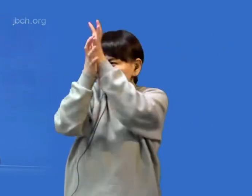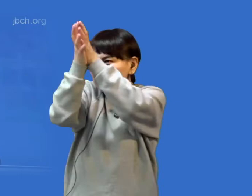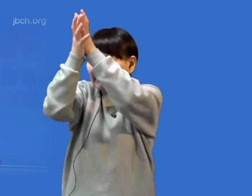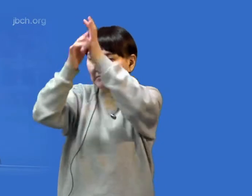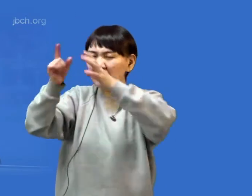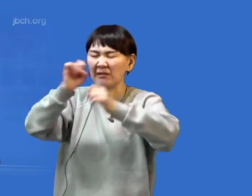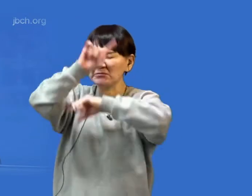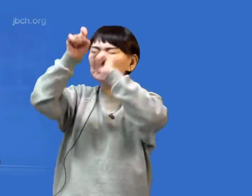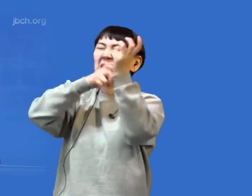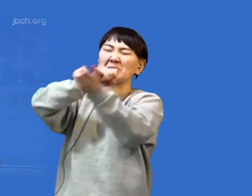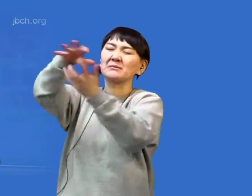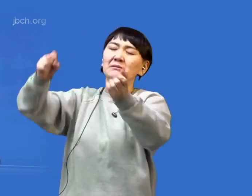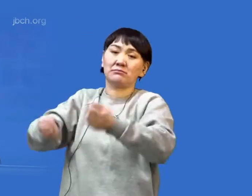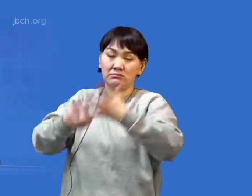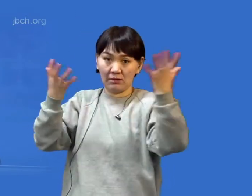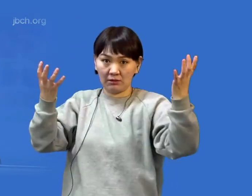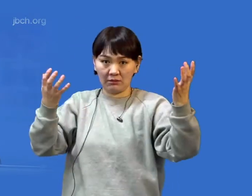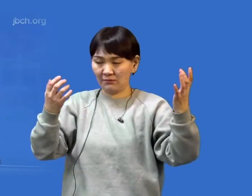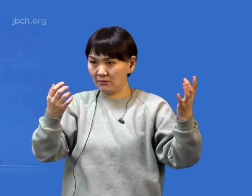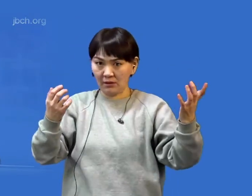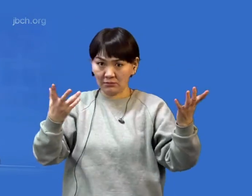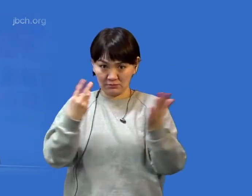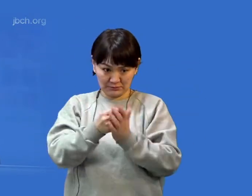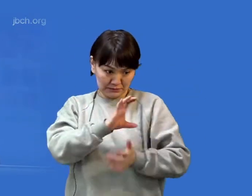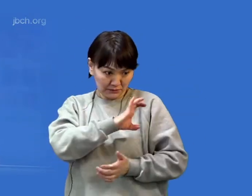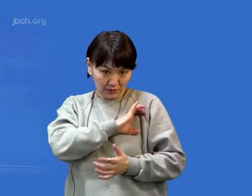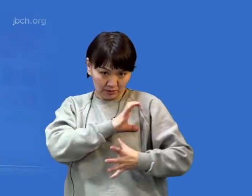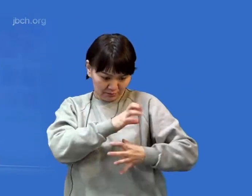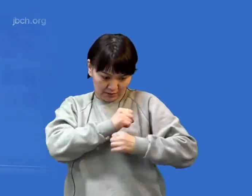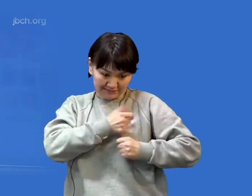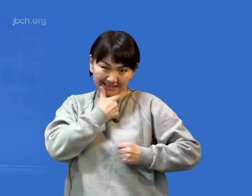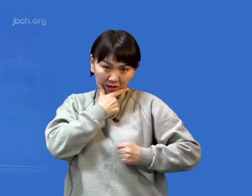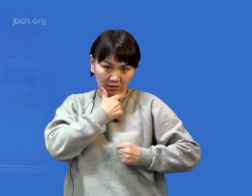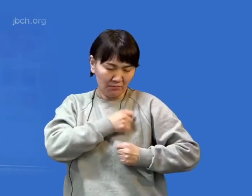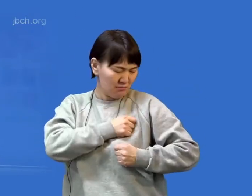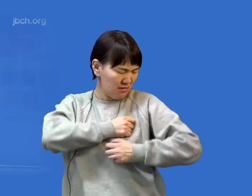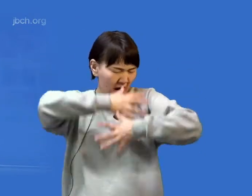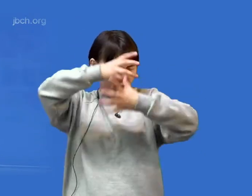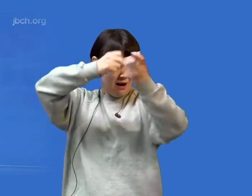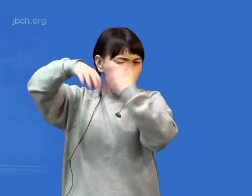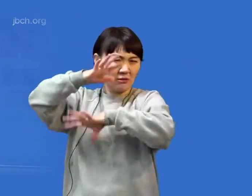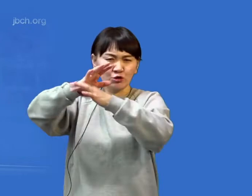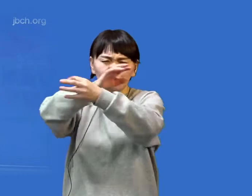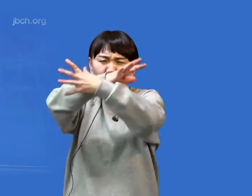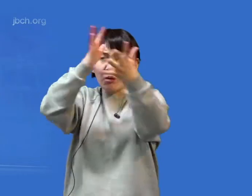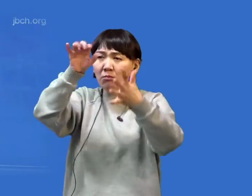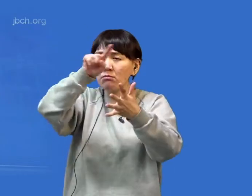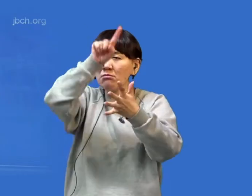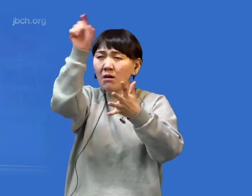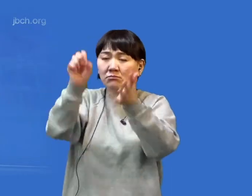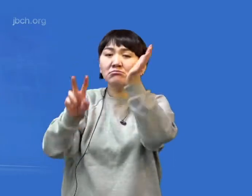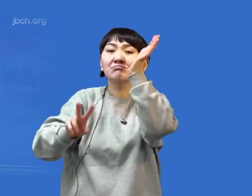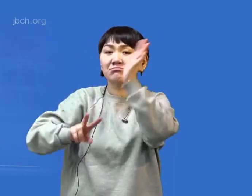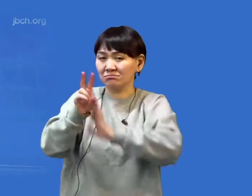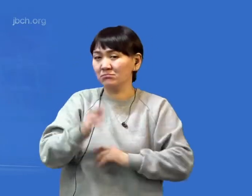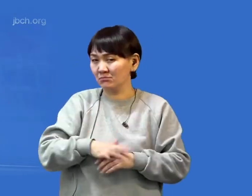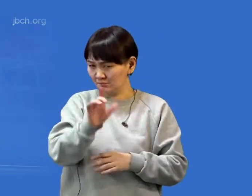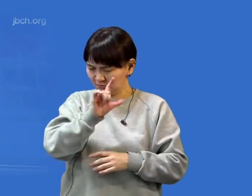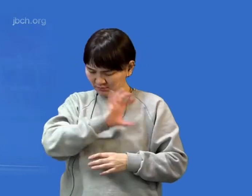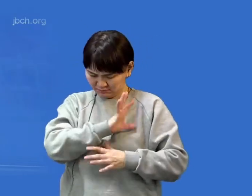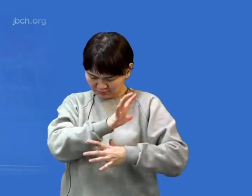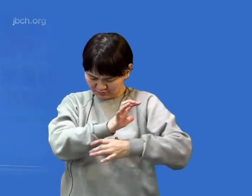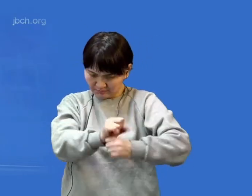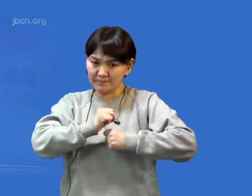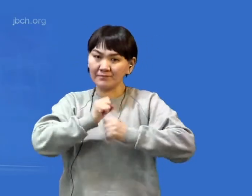захирах хэрэгтэй. Сэтгэл хөдлөлөө захирч чадахгүй бол том асуудал үүснэ шүү. Энэ захирна гэдэг байгаа үг маань